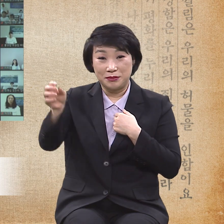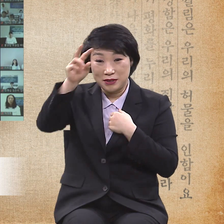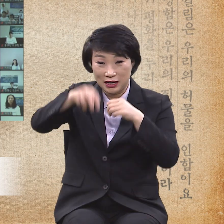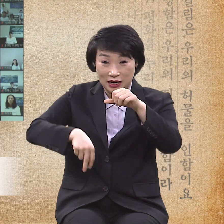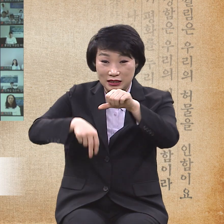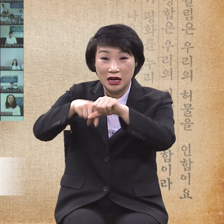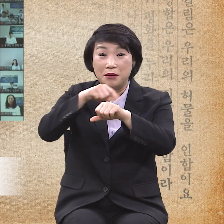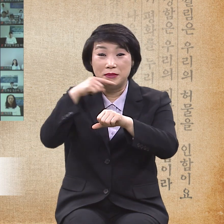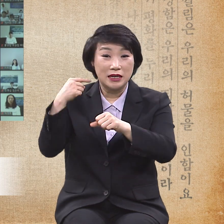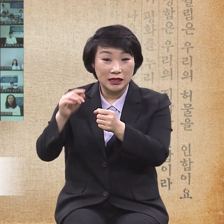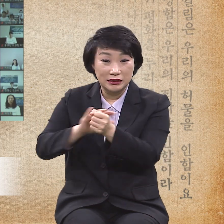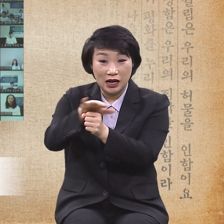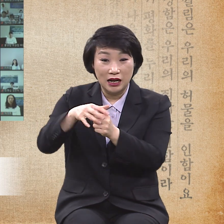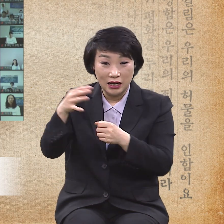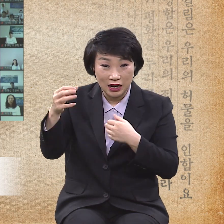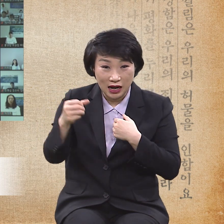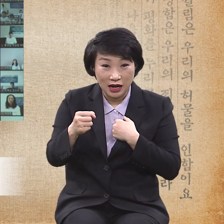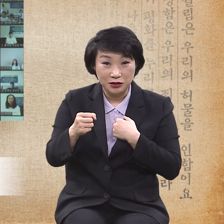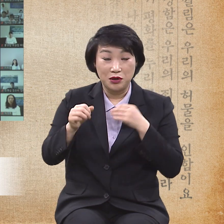십자가의 피의 사랑으로